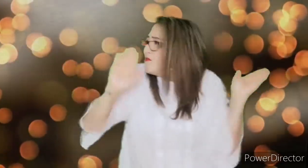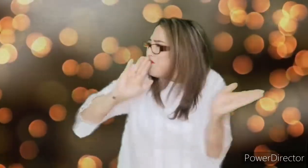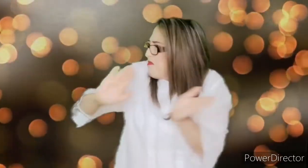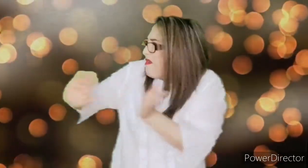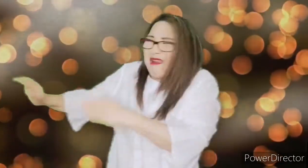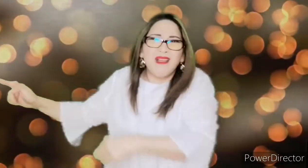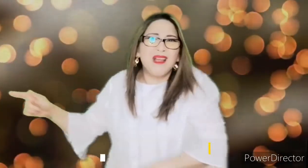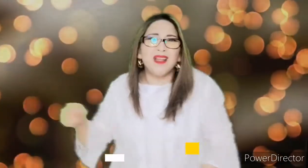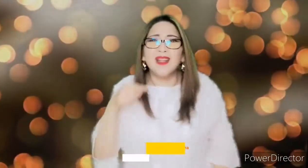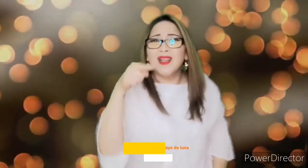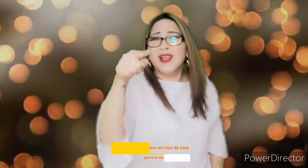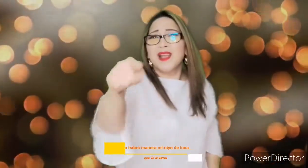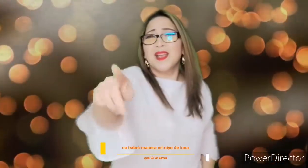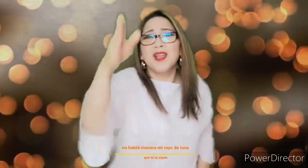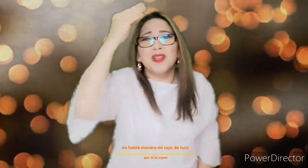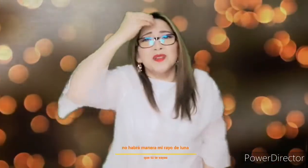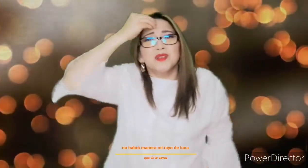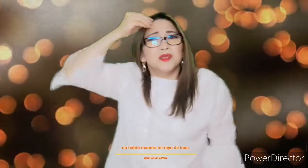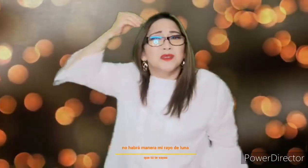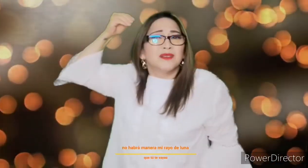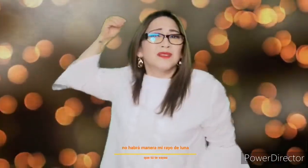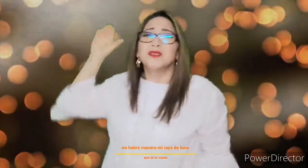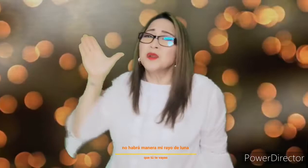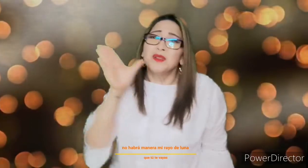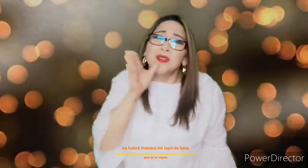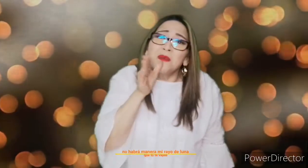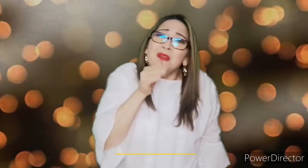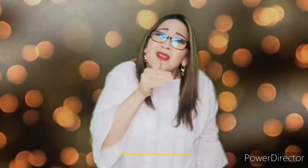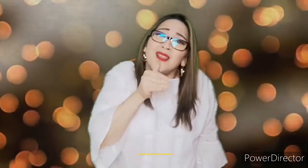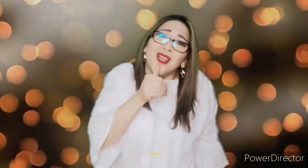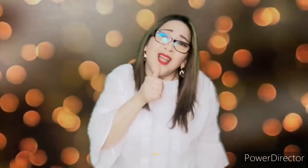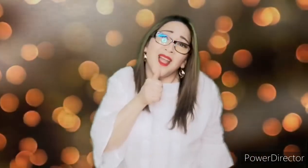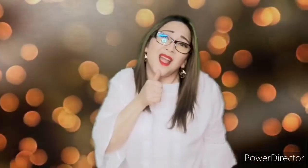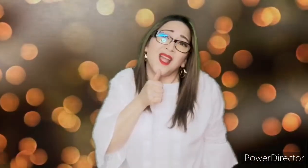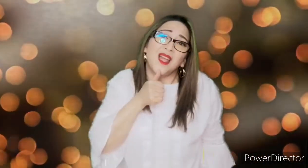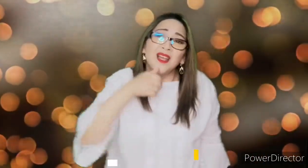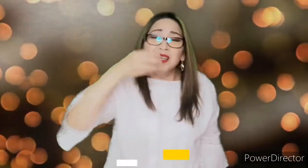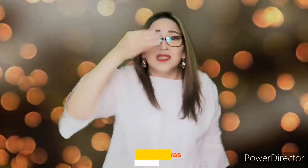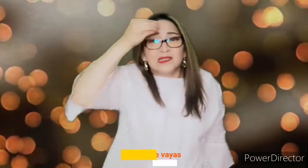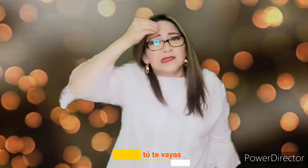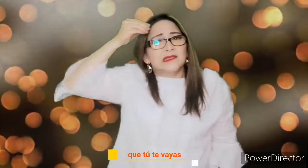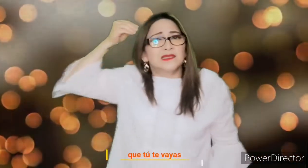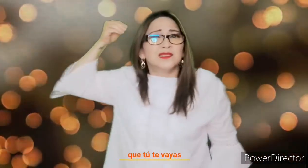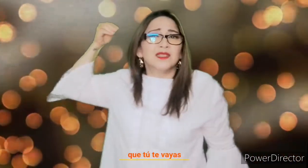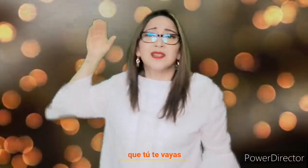manera que haya una luna Que tú me vayas, que tú me vayas